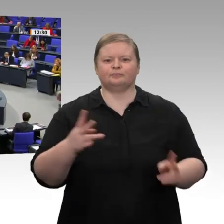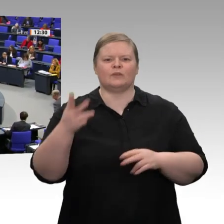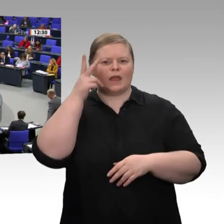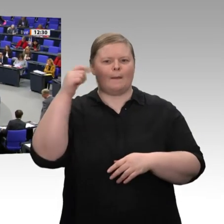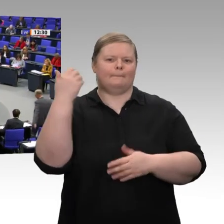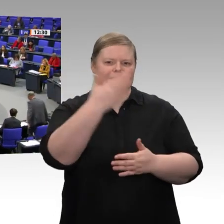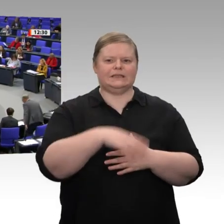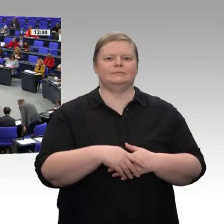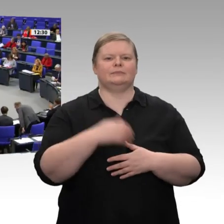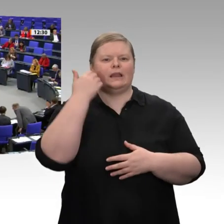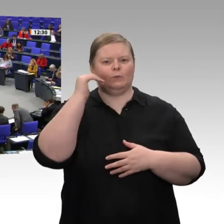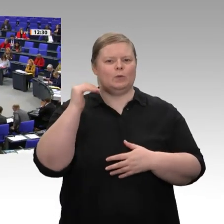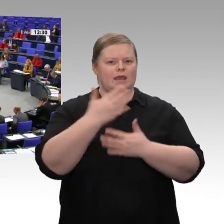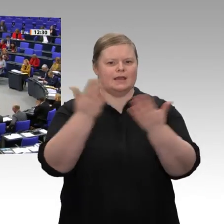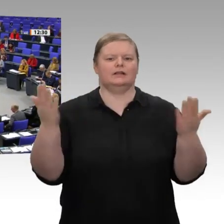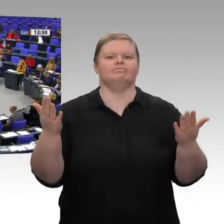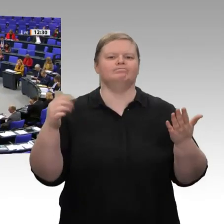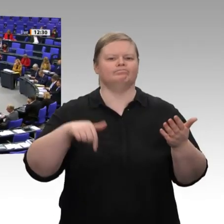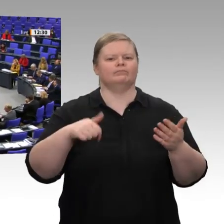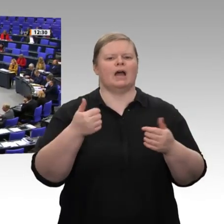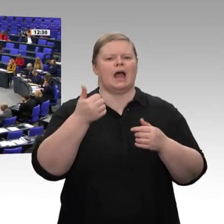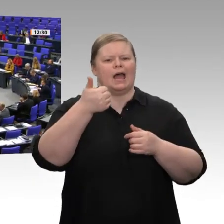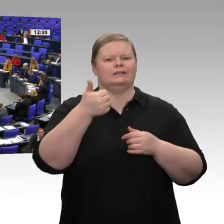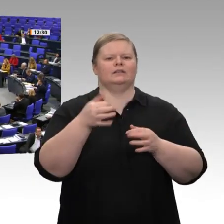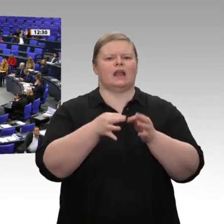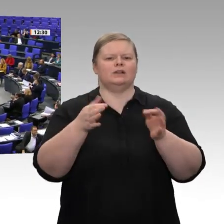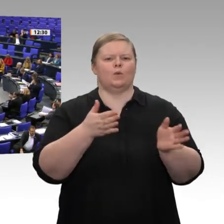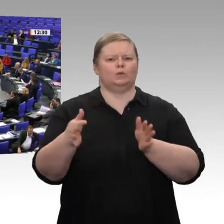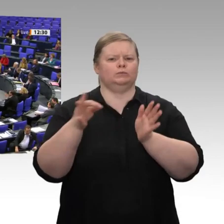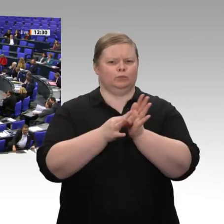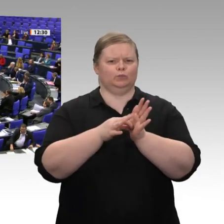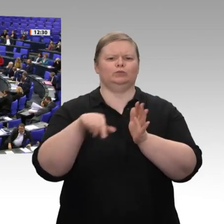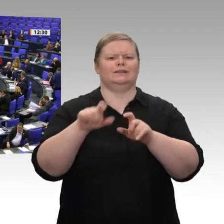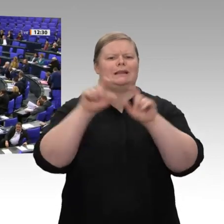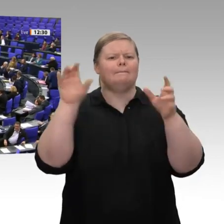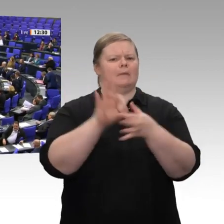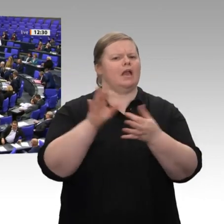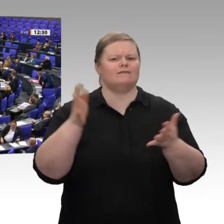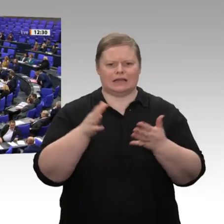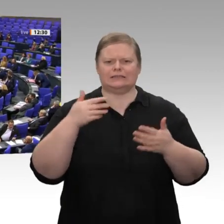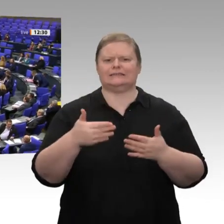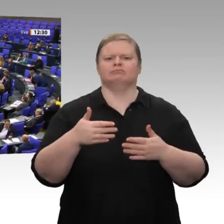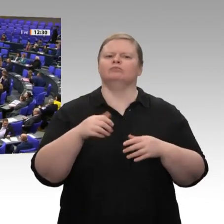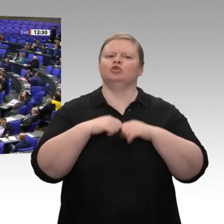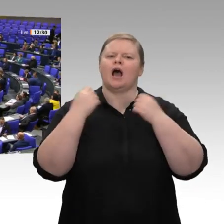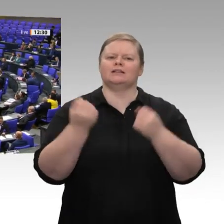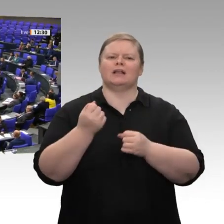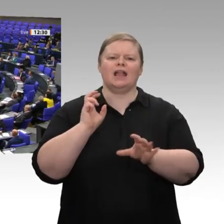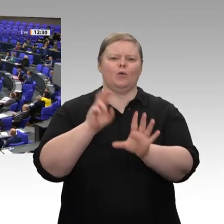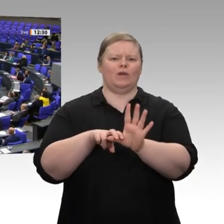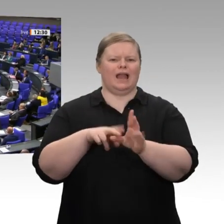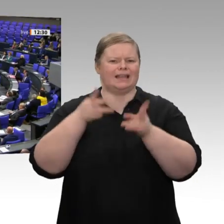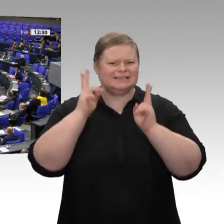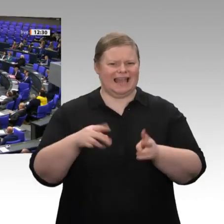im Staatsangehörigkeitsrecht, das hört sich zunächst einmal an wie eine kleine Sache, die nur wenige Menschen betrifft.